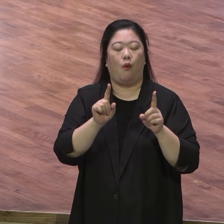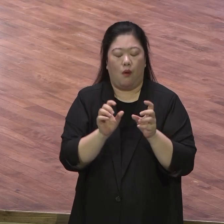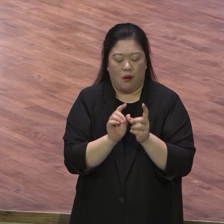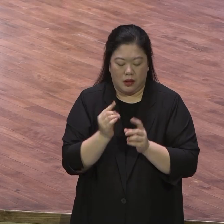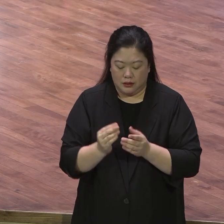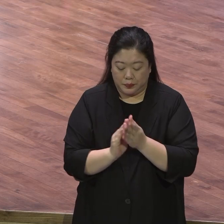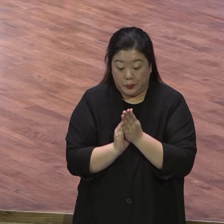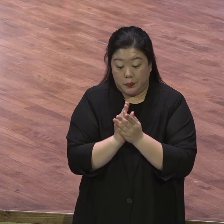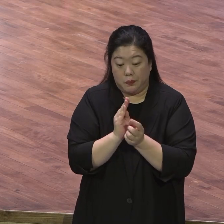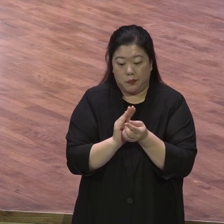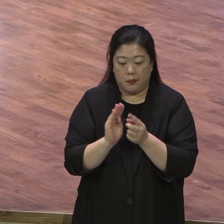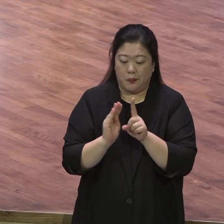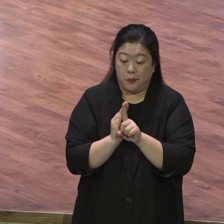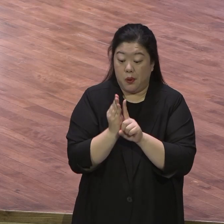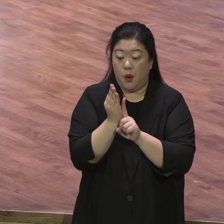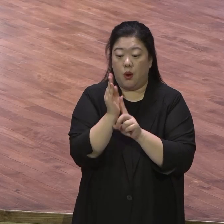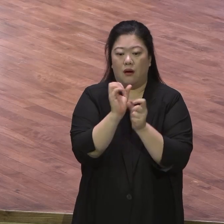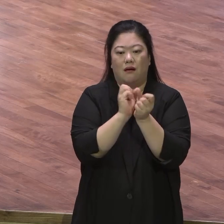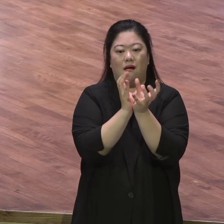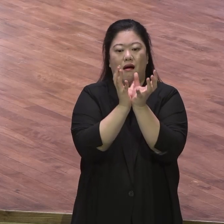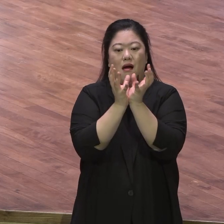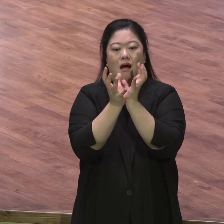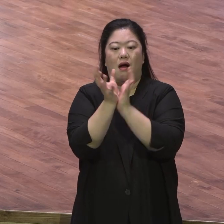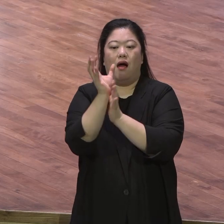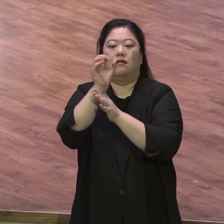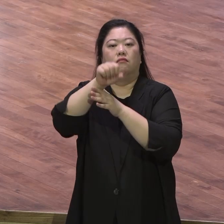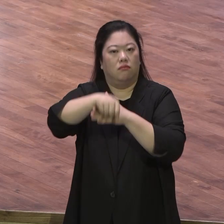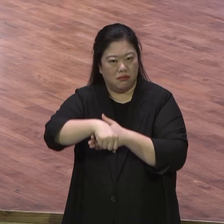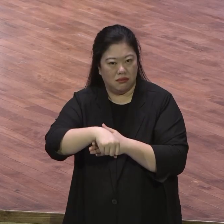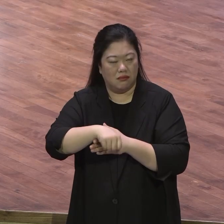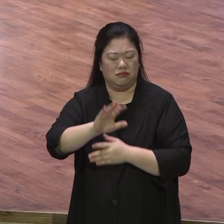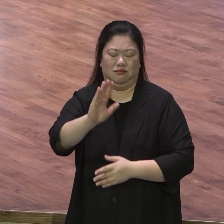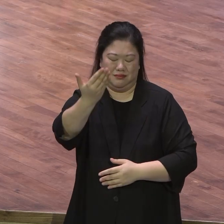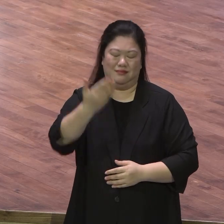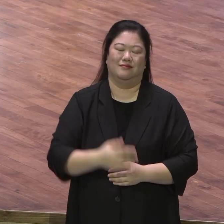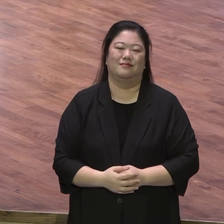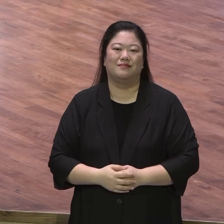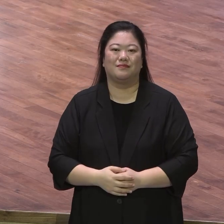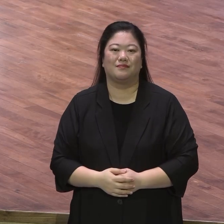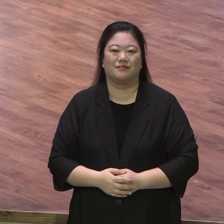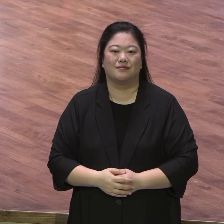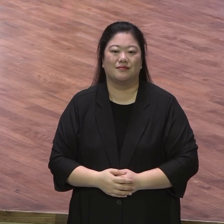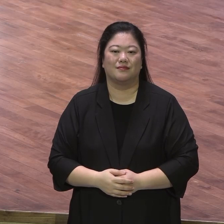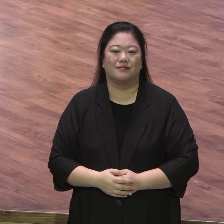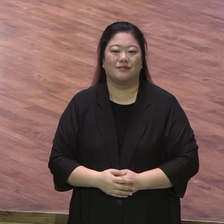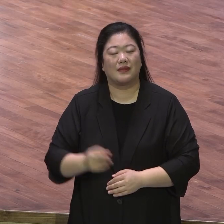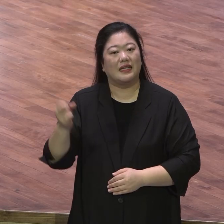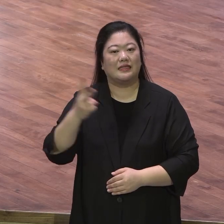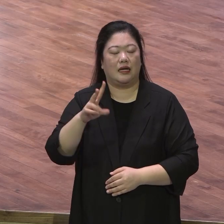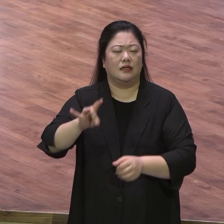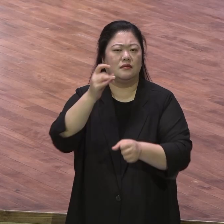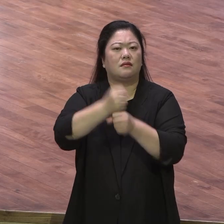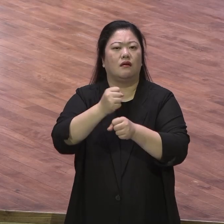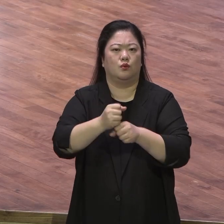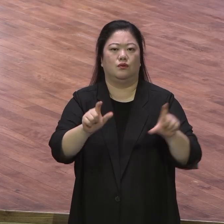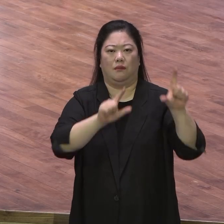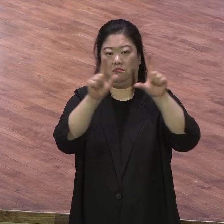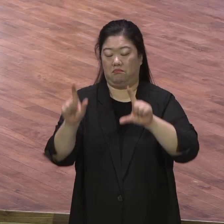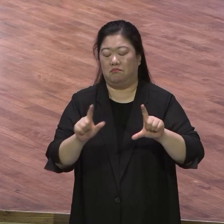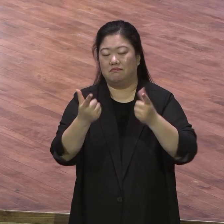피어 열매를 맺는 삶을 살게 된다 제 창조 영답 계속해서